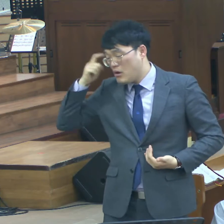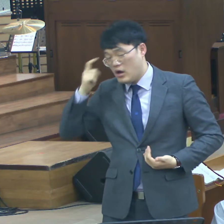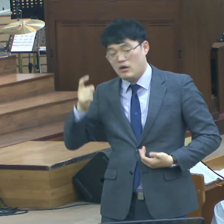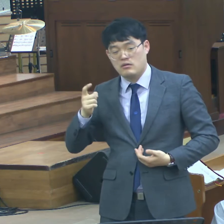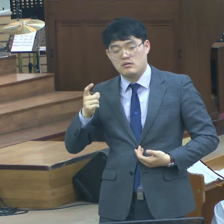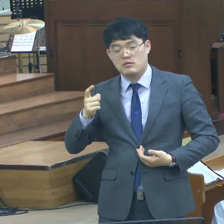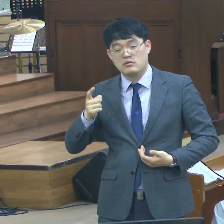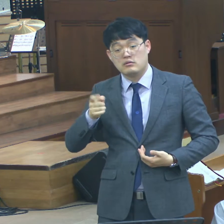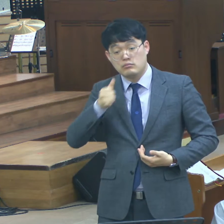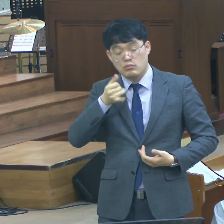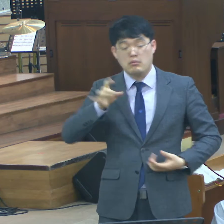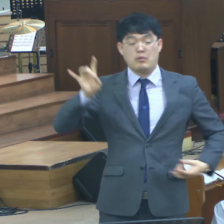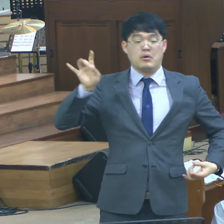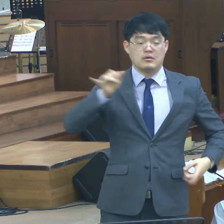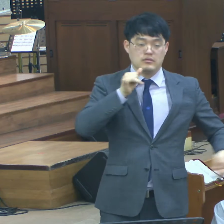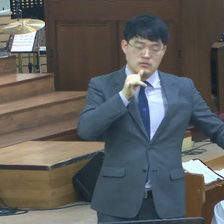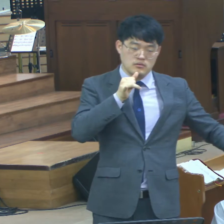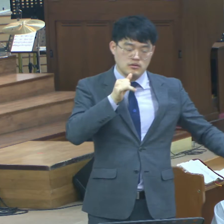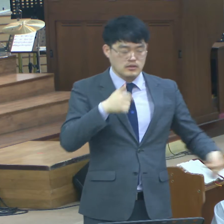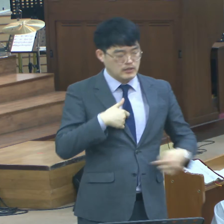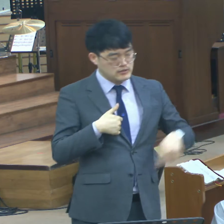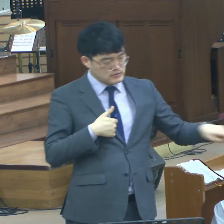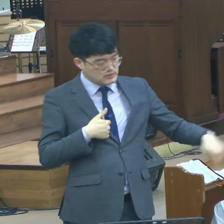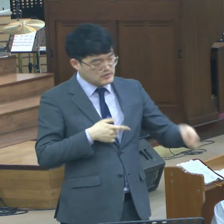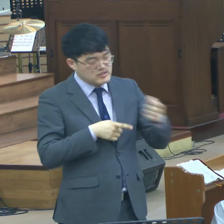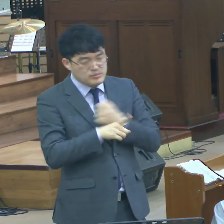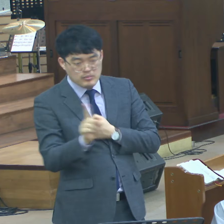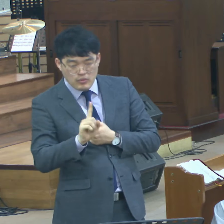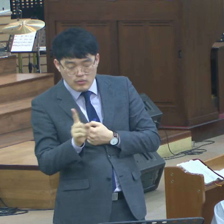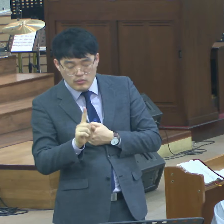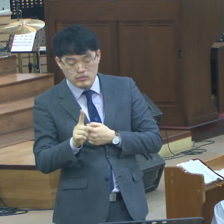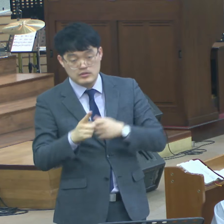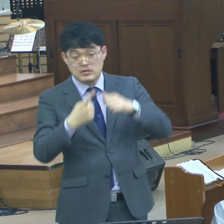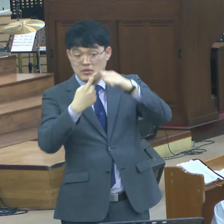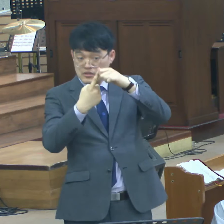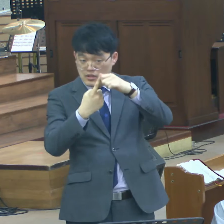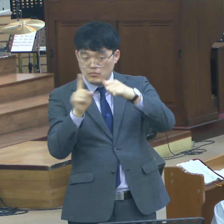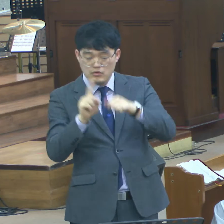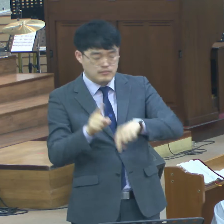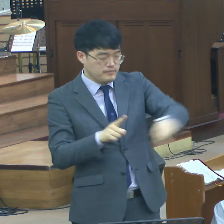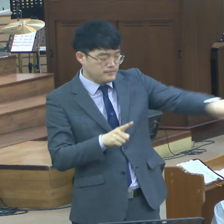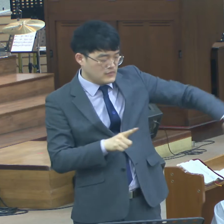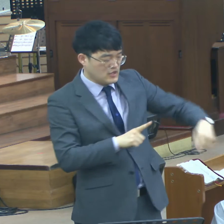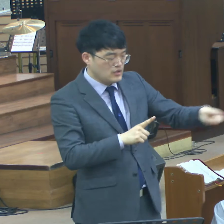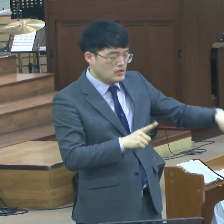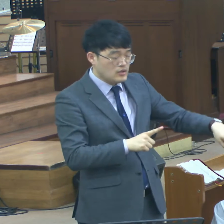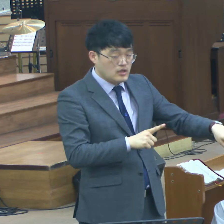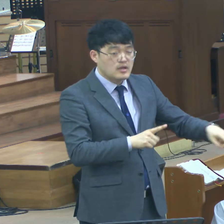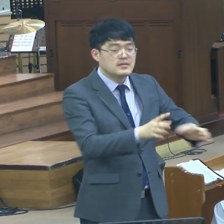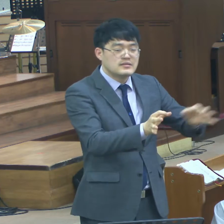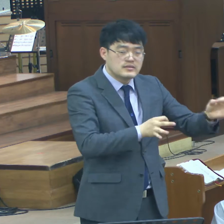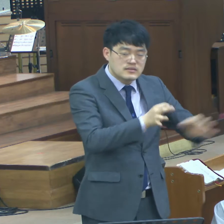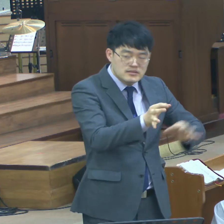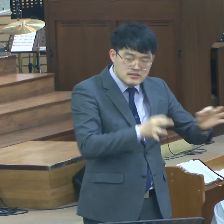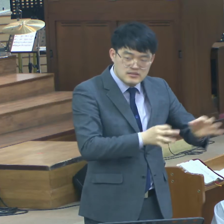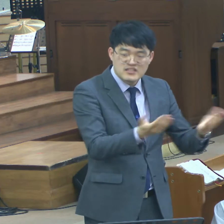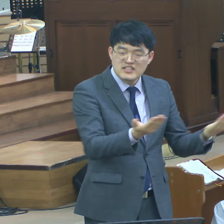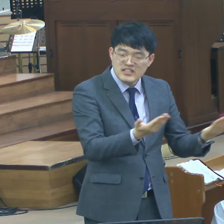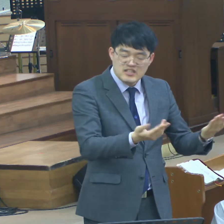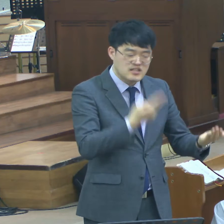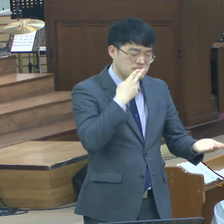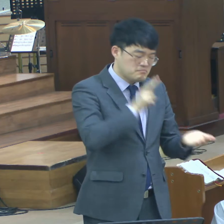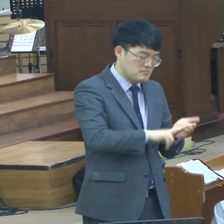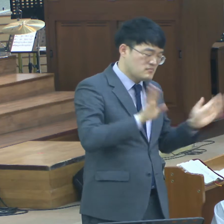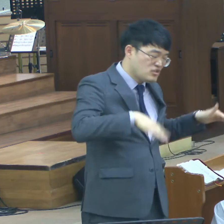여러 가지 해석이 가능한데 저는 두 가지가 있다고 봐요. 하나는 성전에서 해서는 안 될 일을 한 거죠.